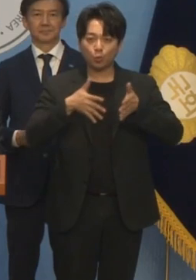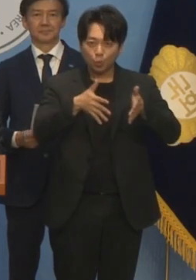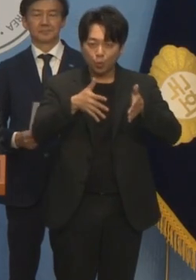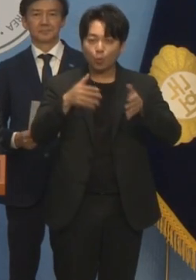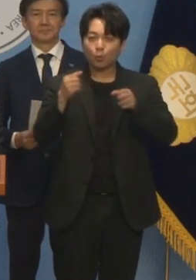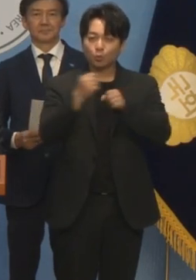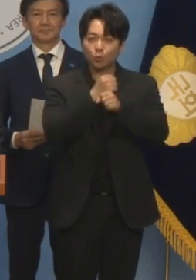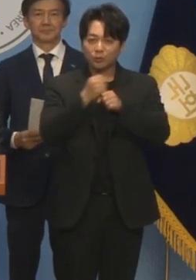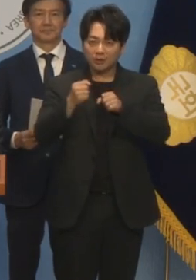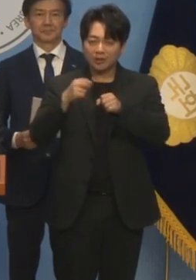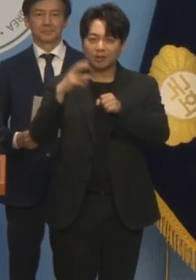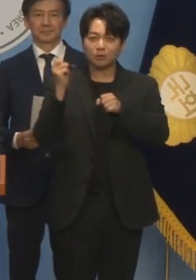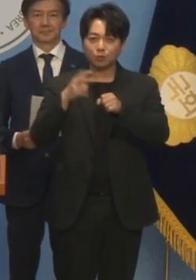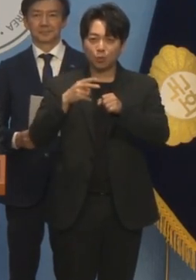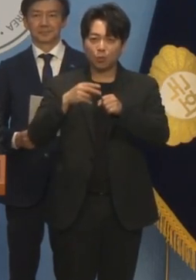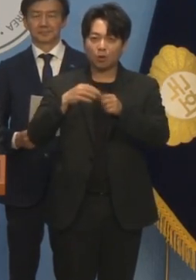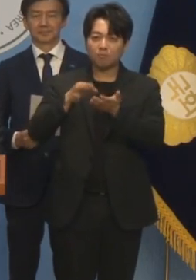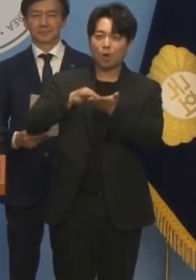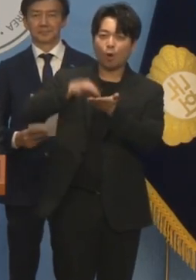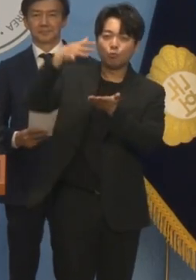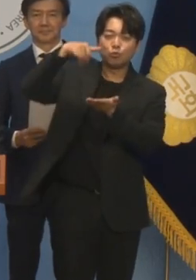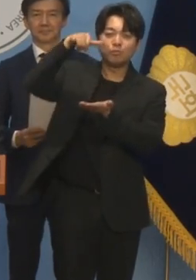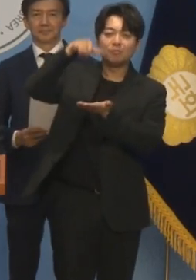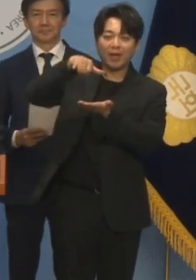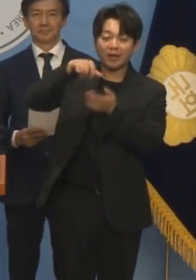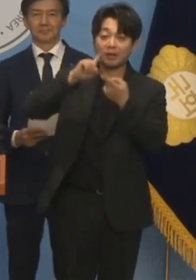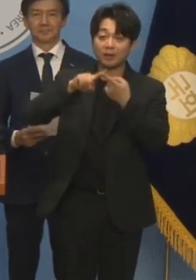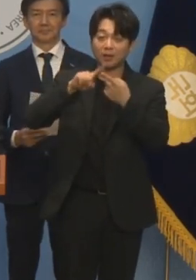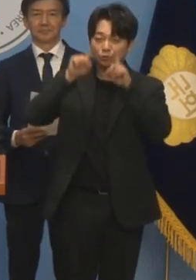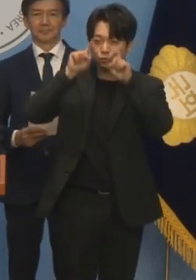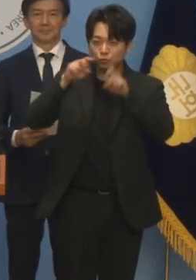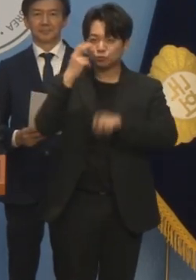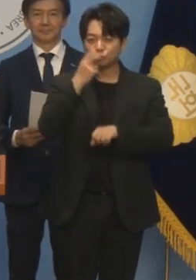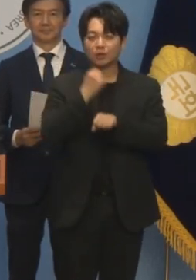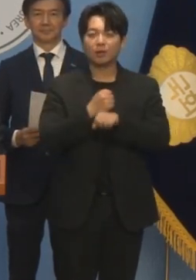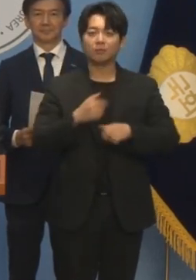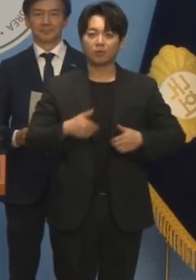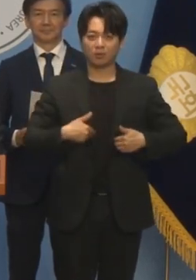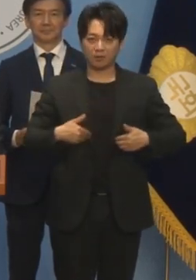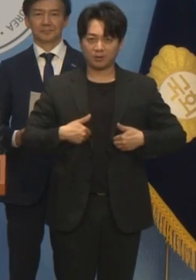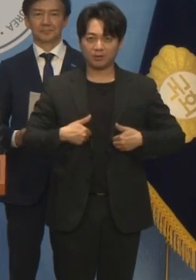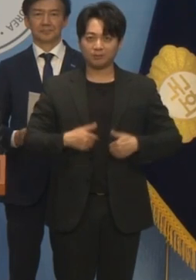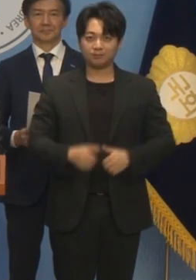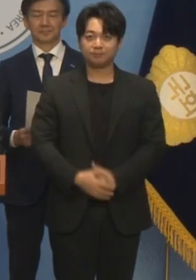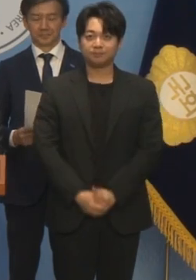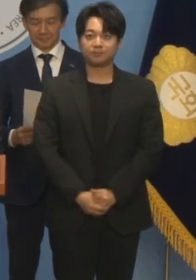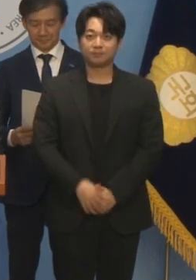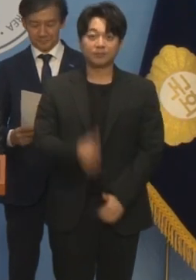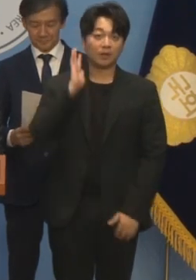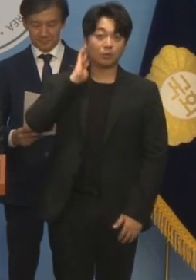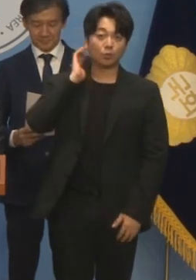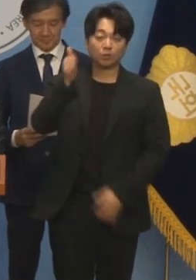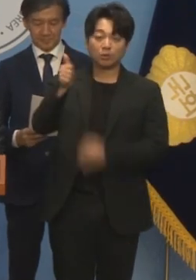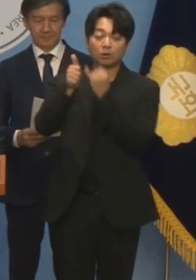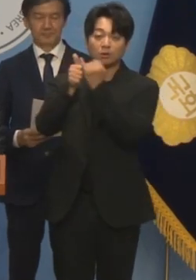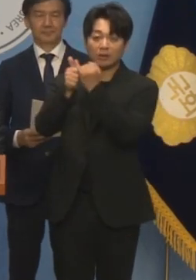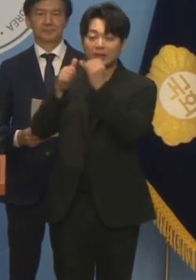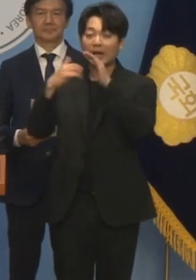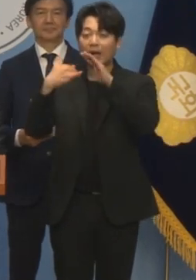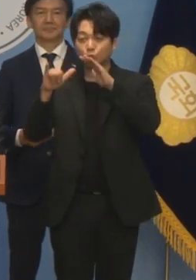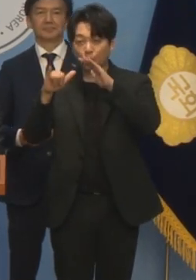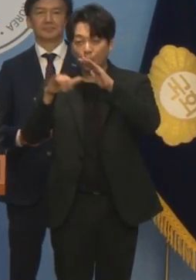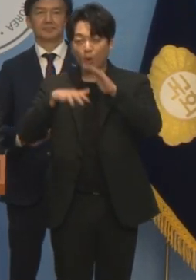수수 등에 관한 조속한 특검 수사가 이루어져야 합니다. 역대 대통령 중 가족 관련 특검을 거부한 것은